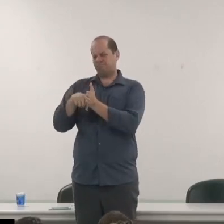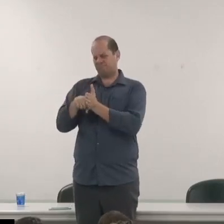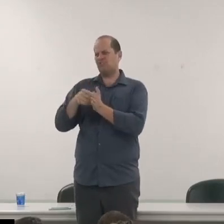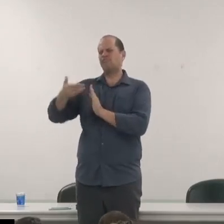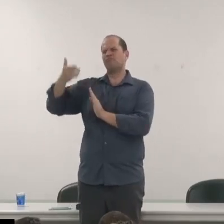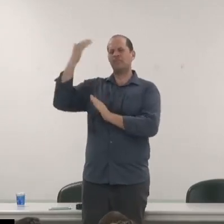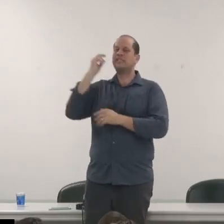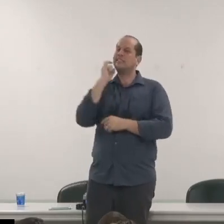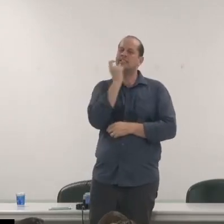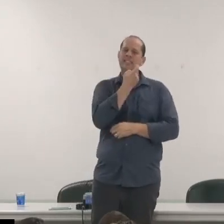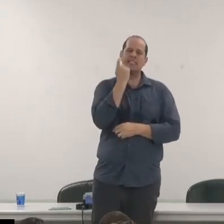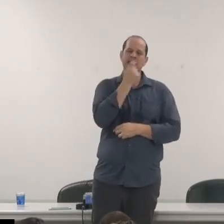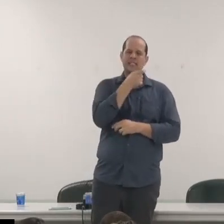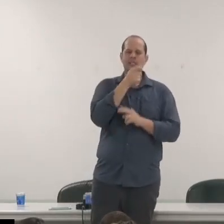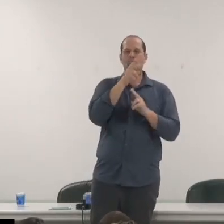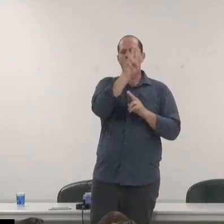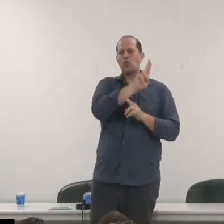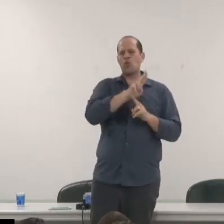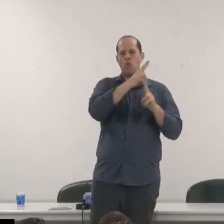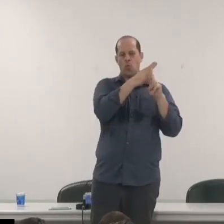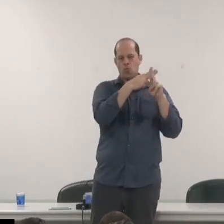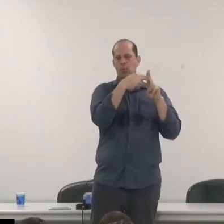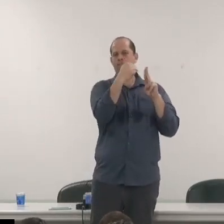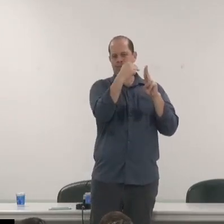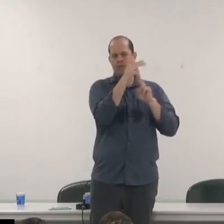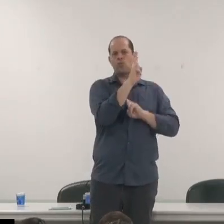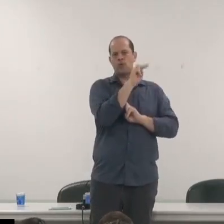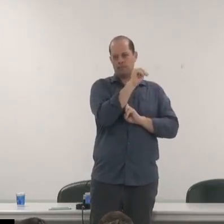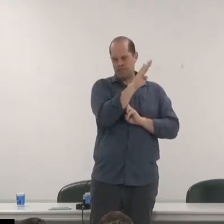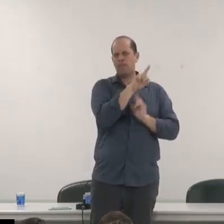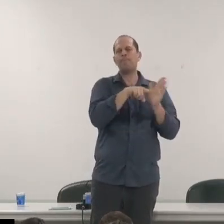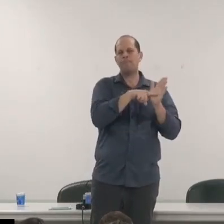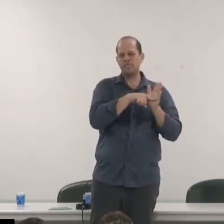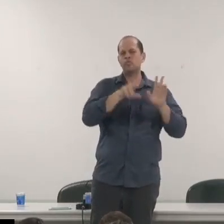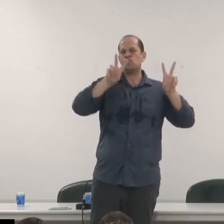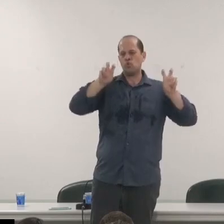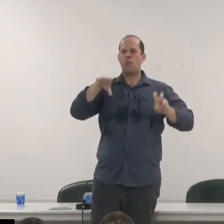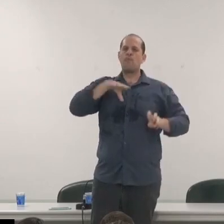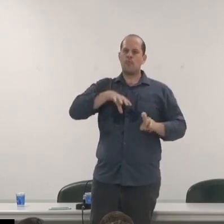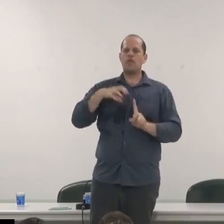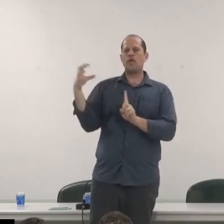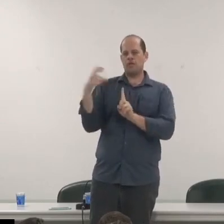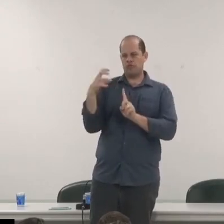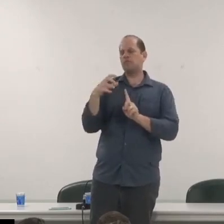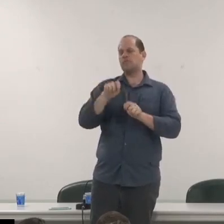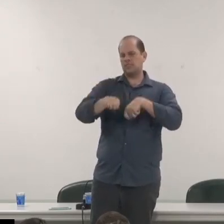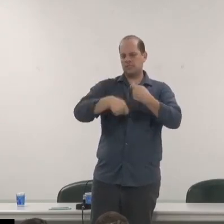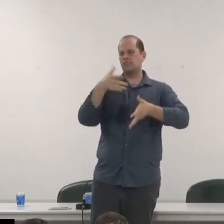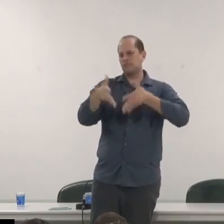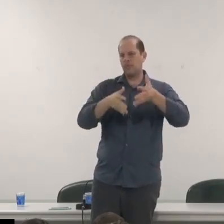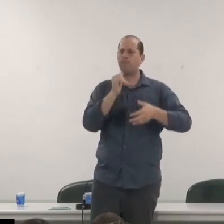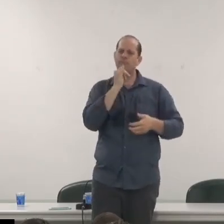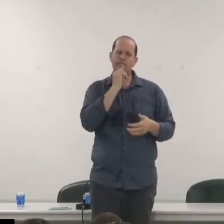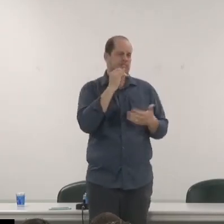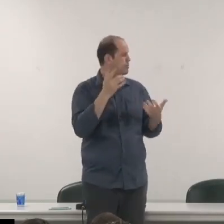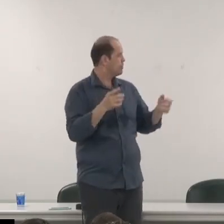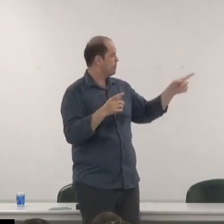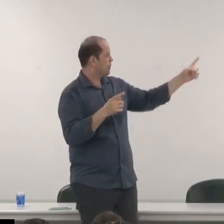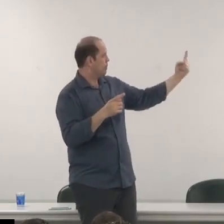boca. Então, aqui, vamos passar para a modalidade de língua escrita, né? A pesquisa, então, na nossa pesquisa, que dá conta